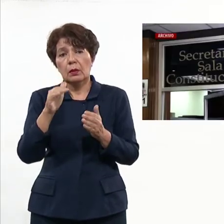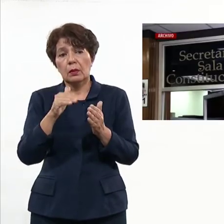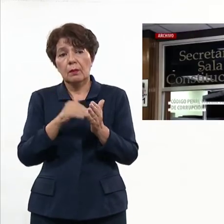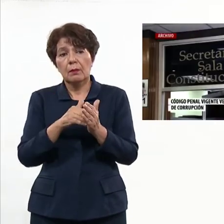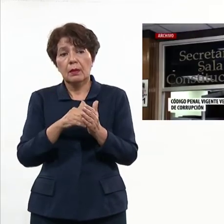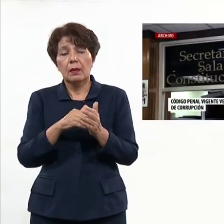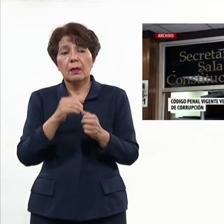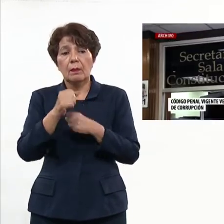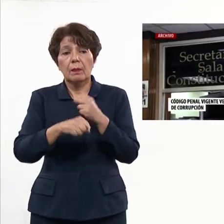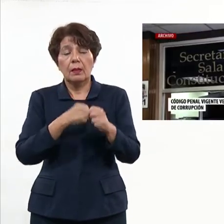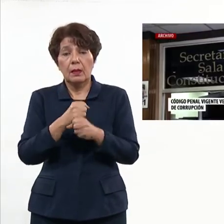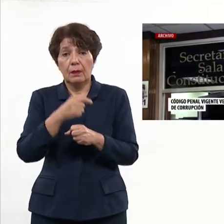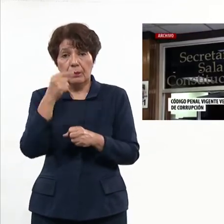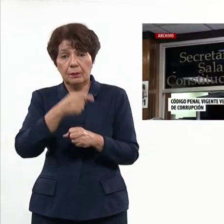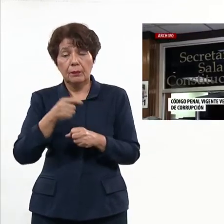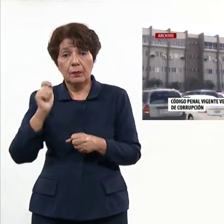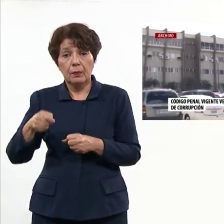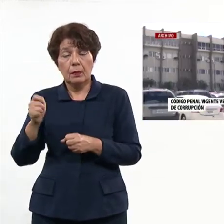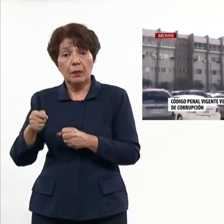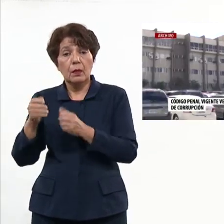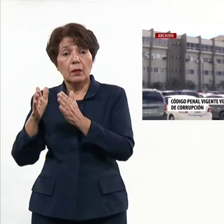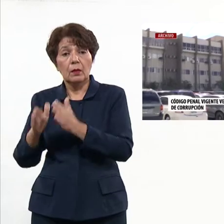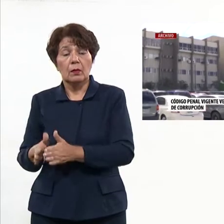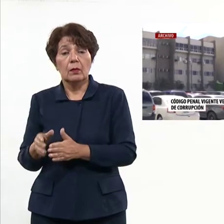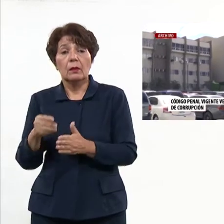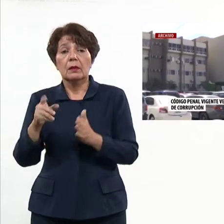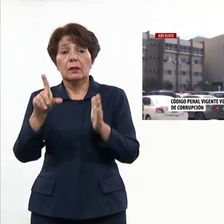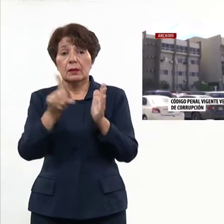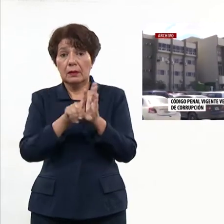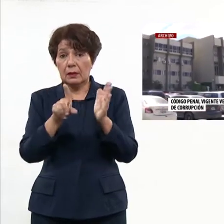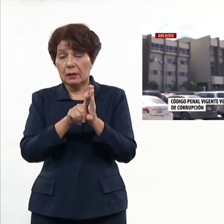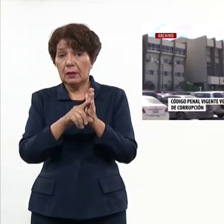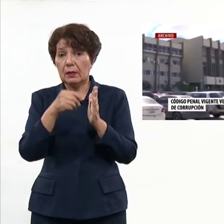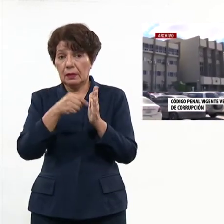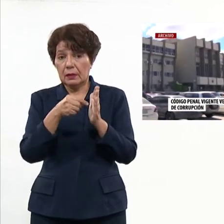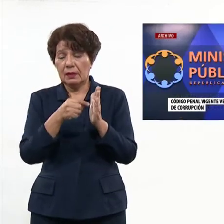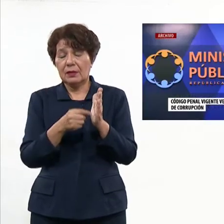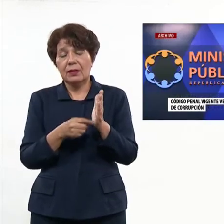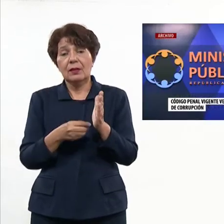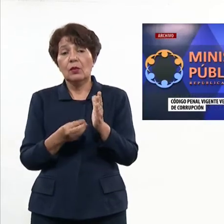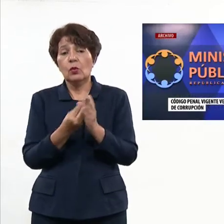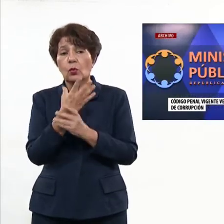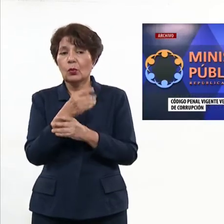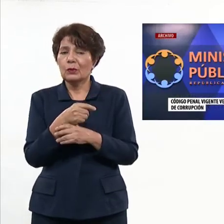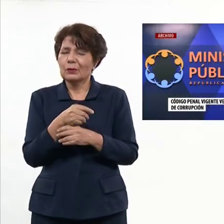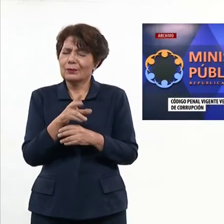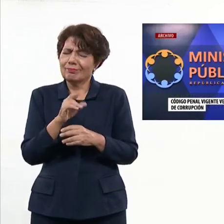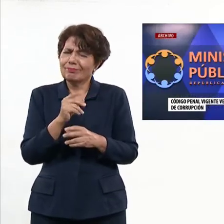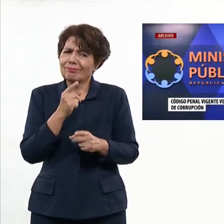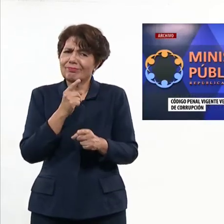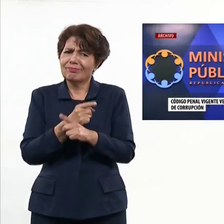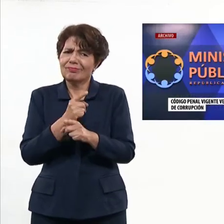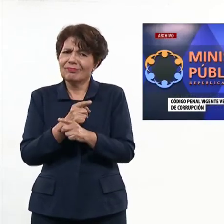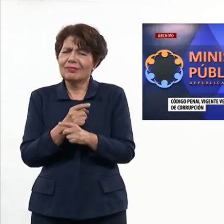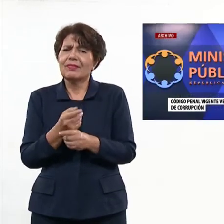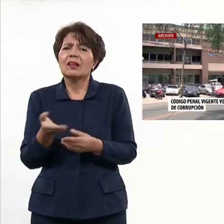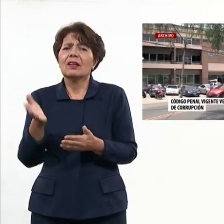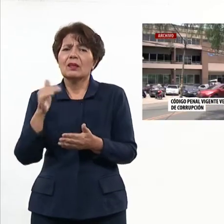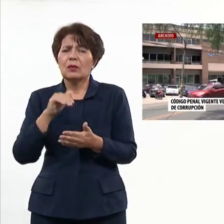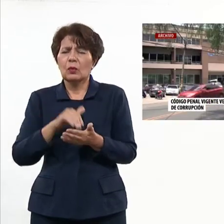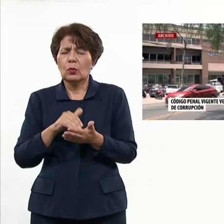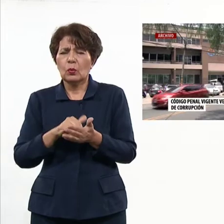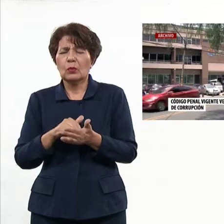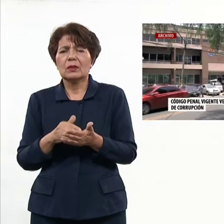para el profesional del derecho leonel núñez el código penal vigente es un arma de doble filo más cuando existe una residencia en